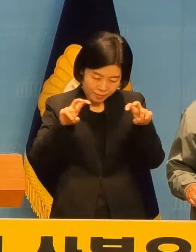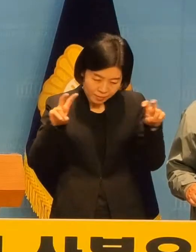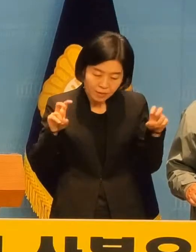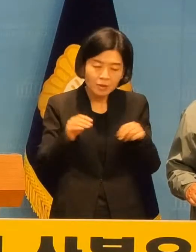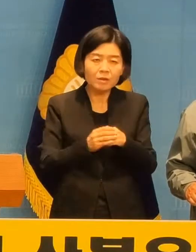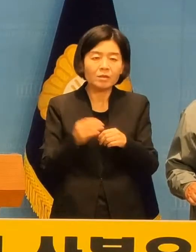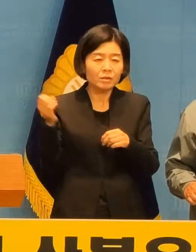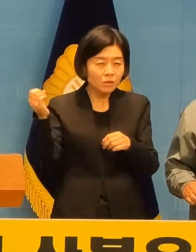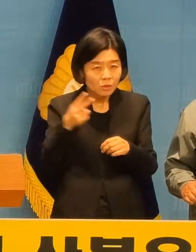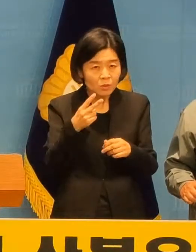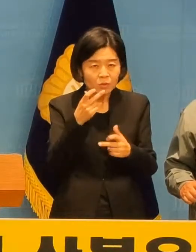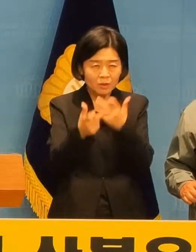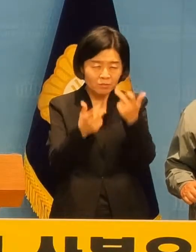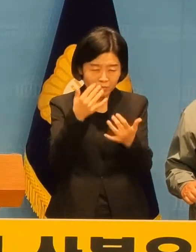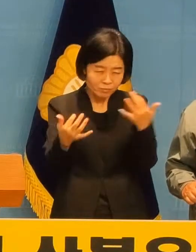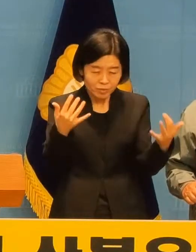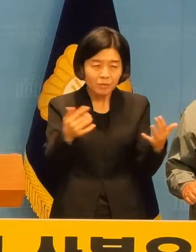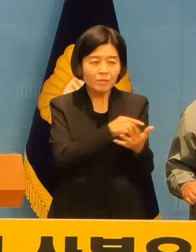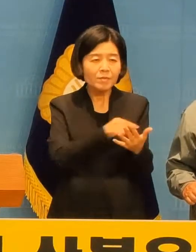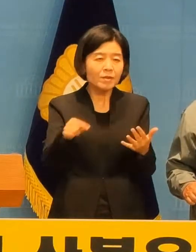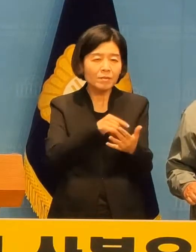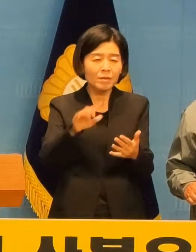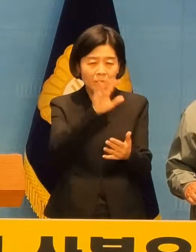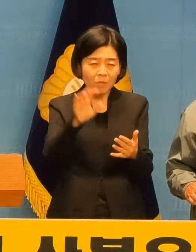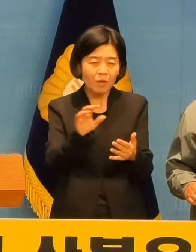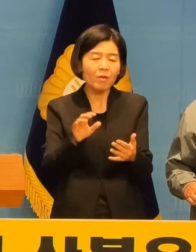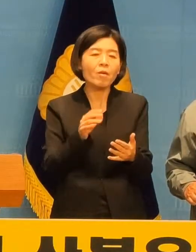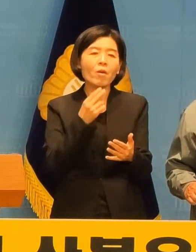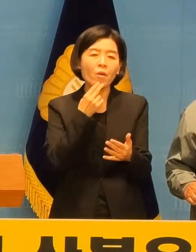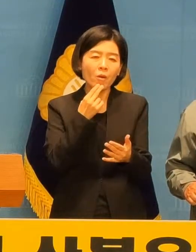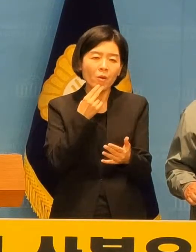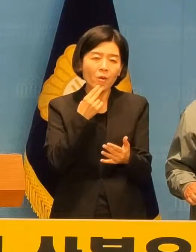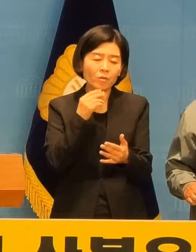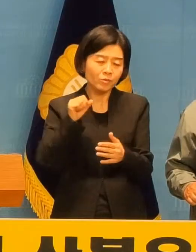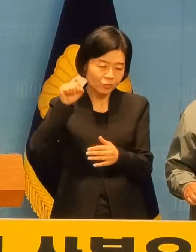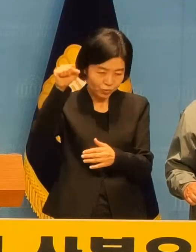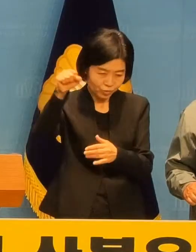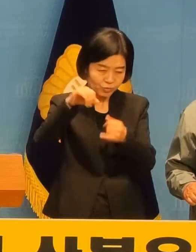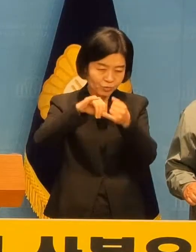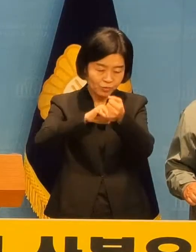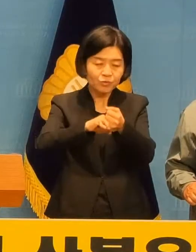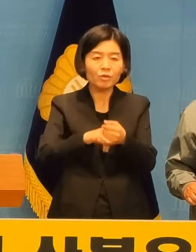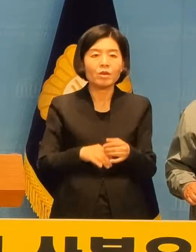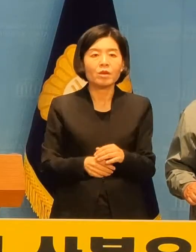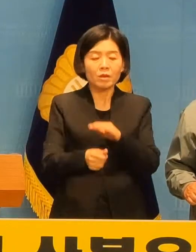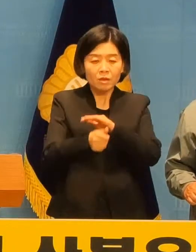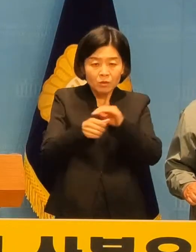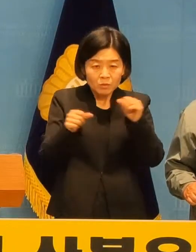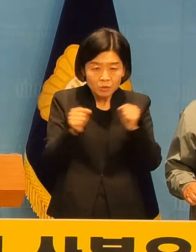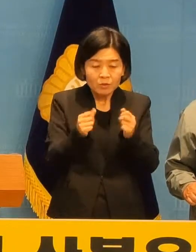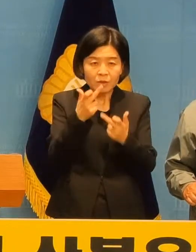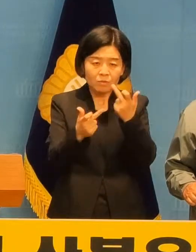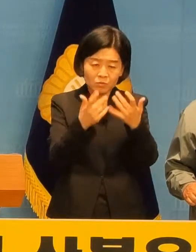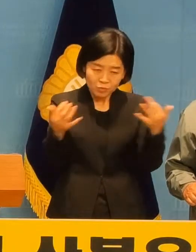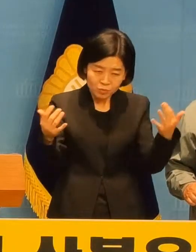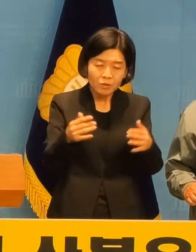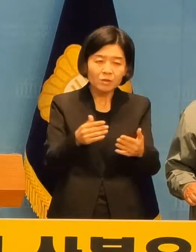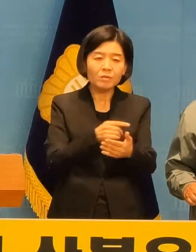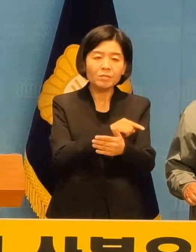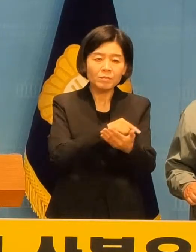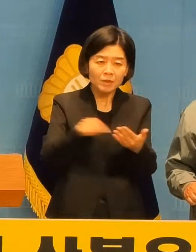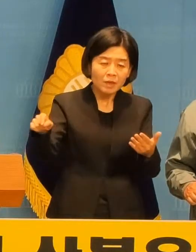같은 참사가 반복되지 않도록 투쟁할 것입니다. 경북 산불 피해